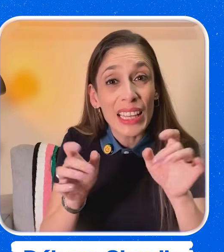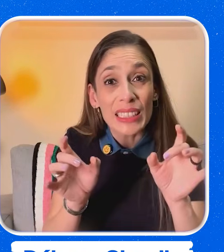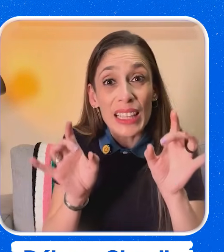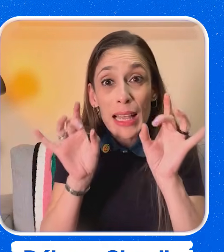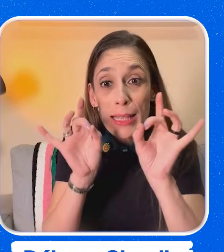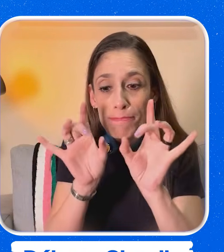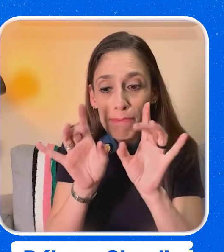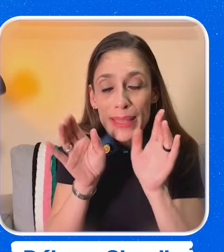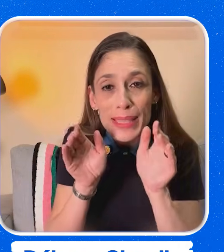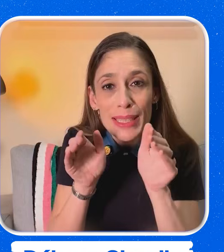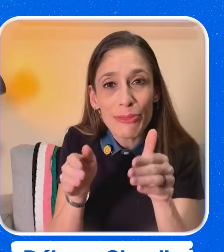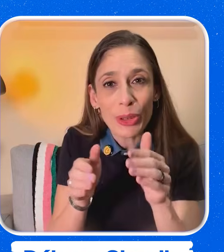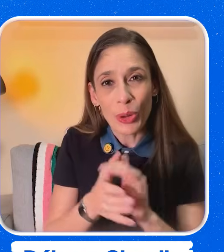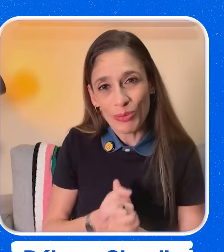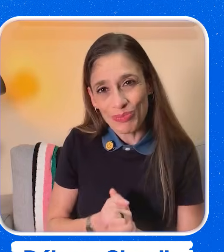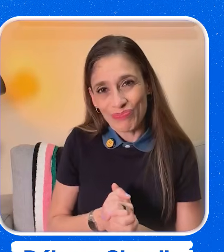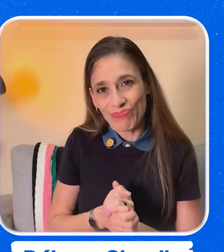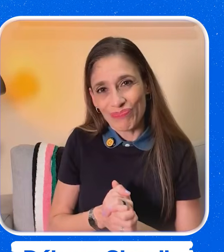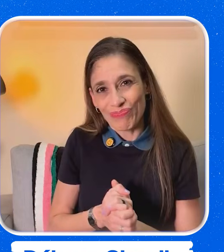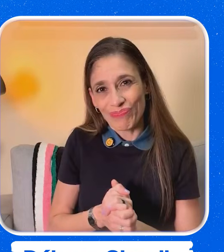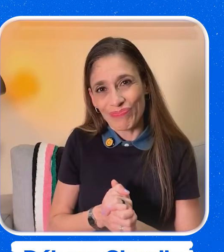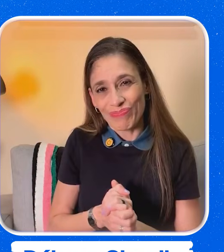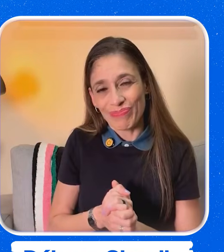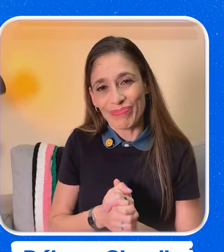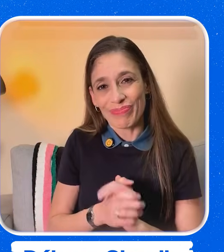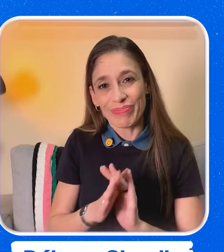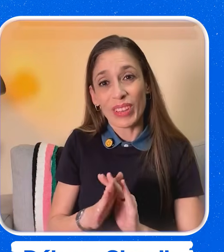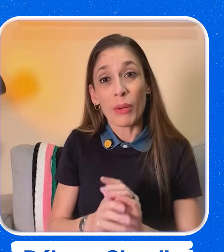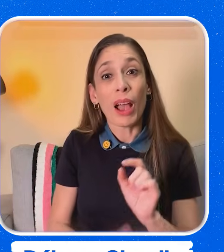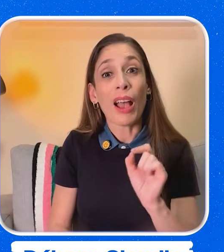Porque quem está pensando em ensinar tudo?